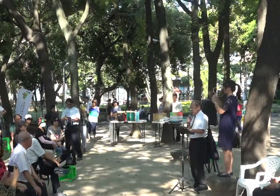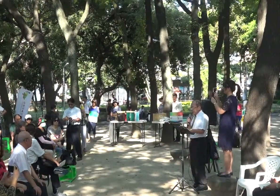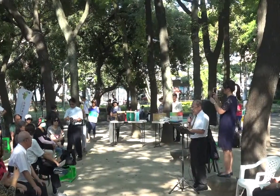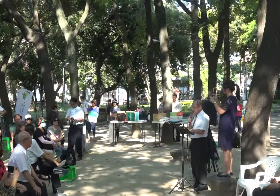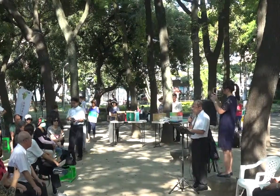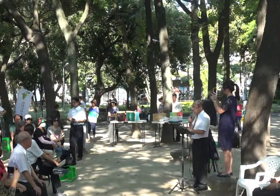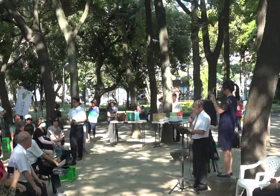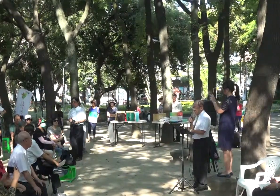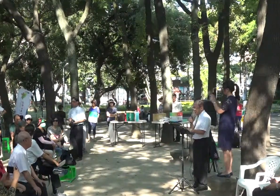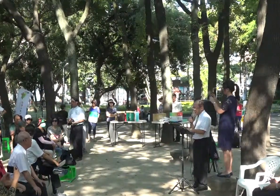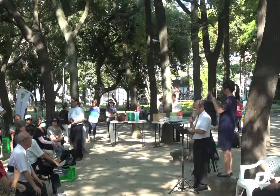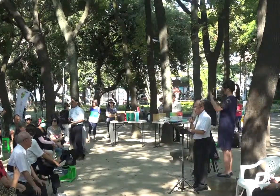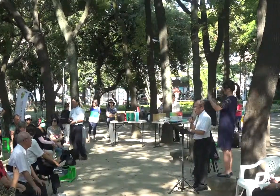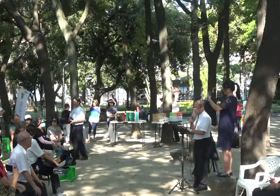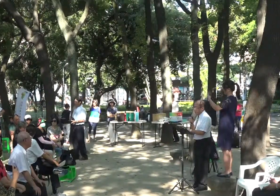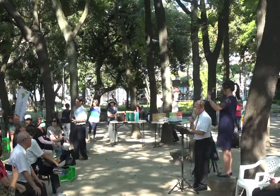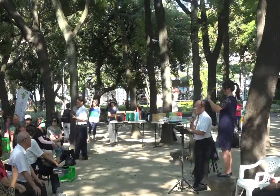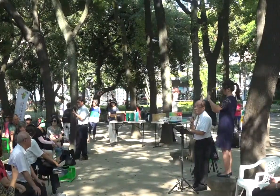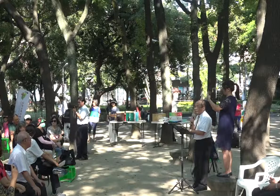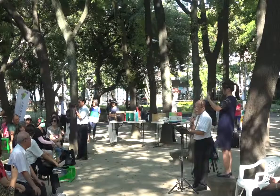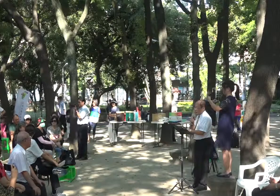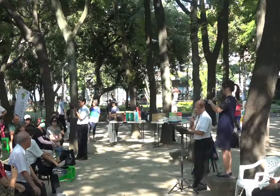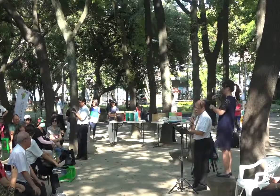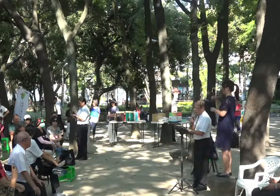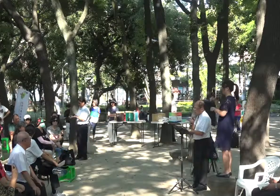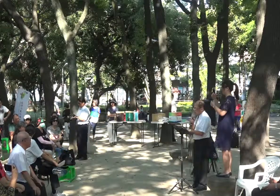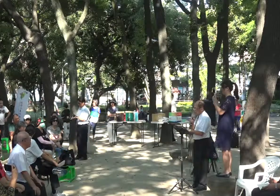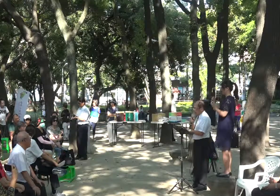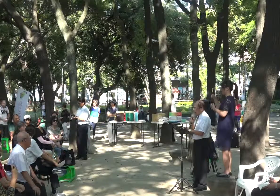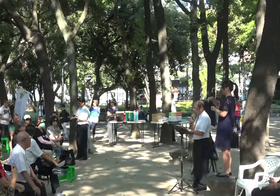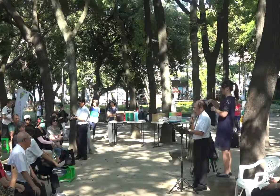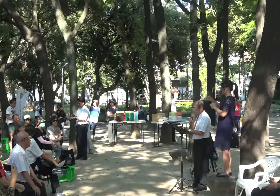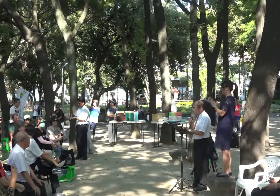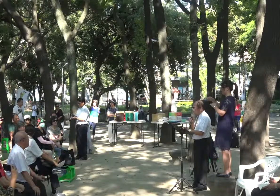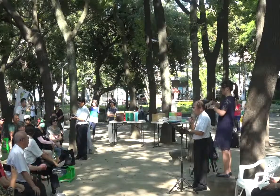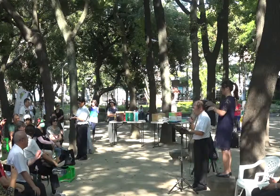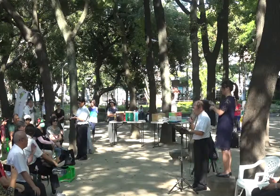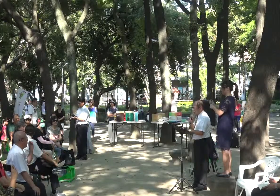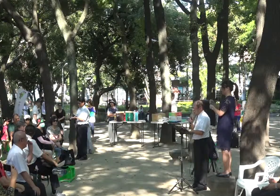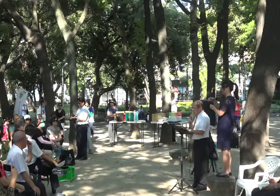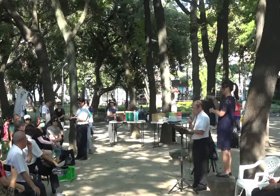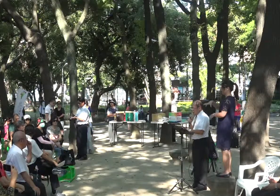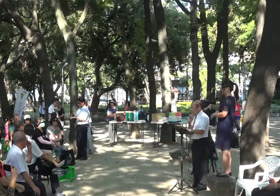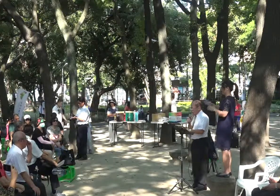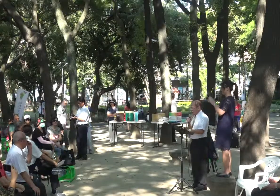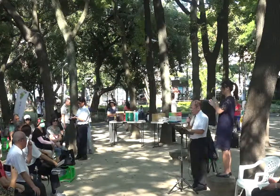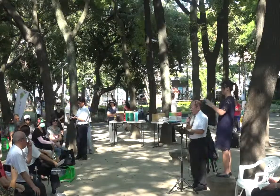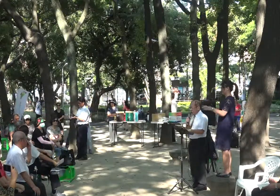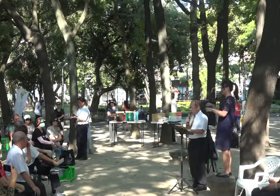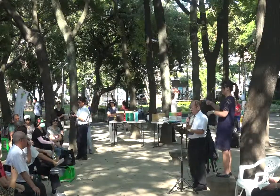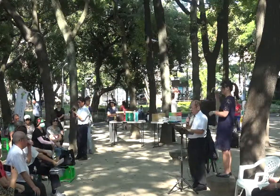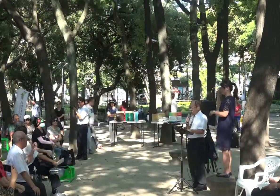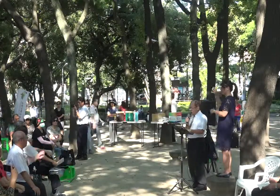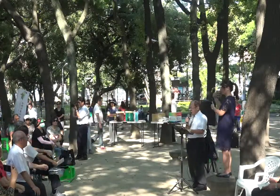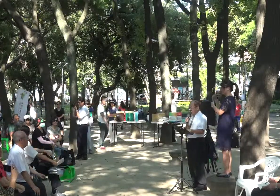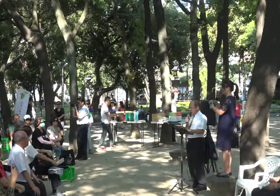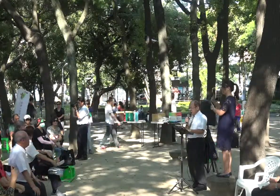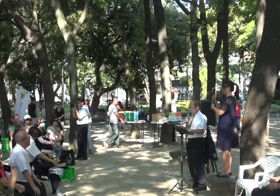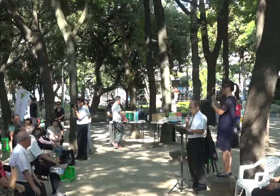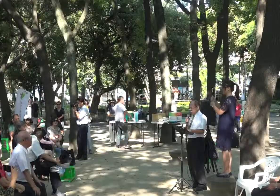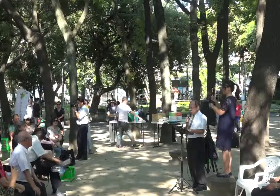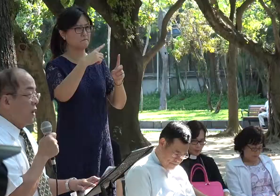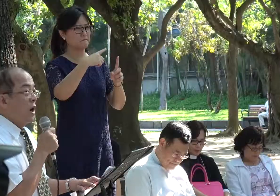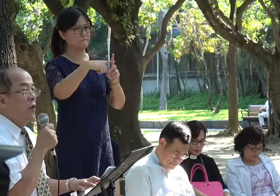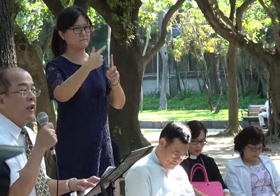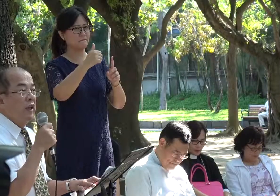2010年2月28日下晡2:28，在这个所在起座，创设上帝的圣会。